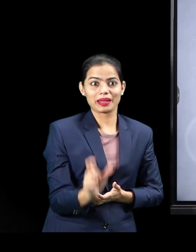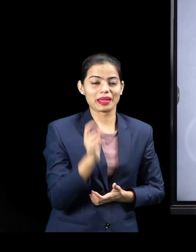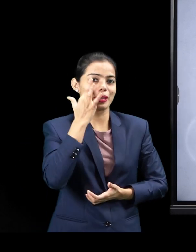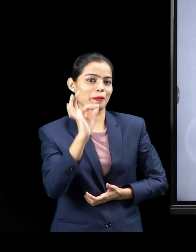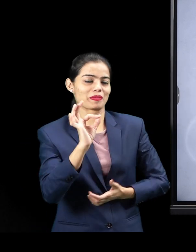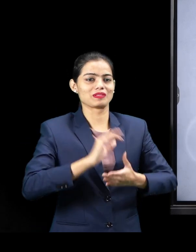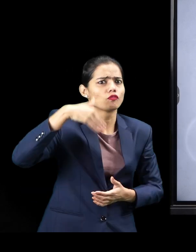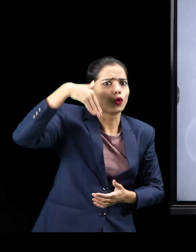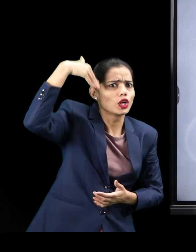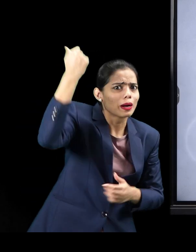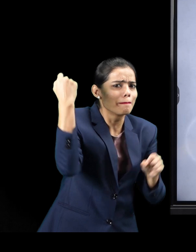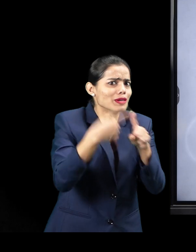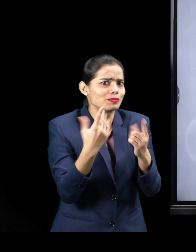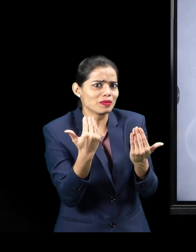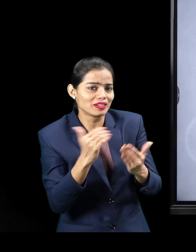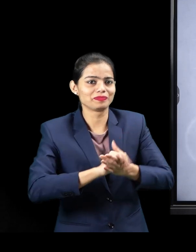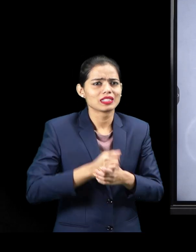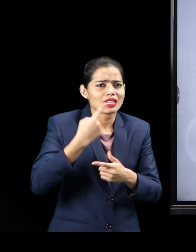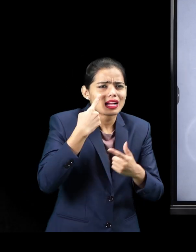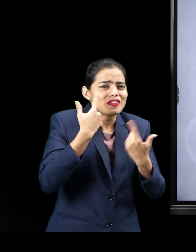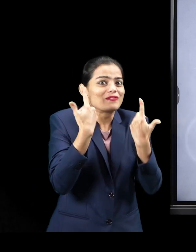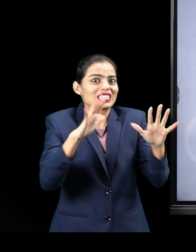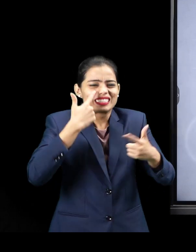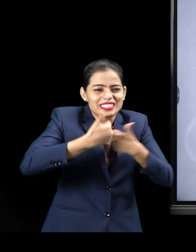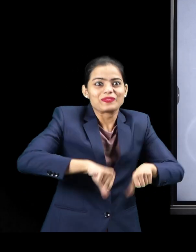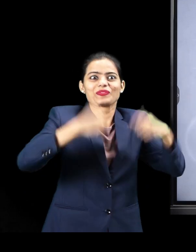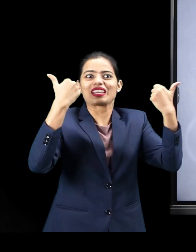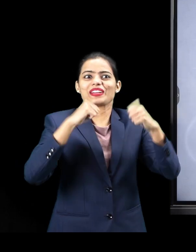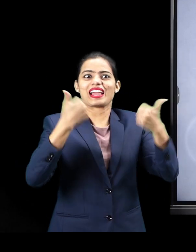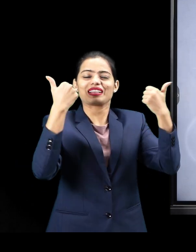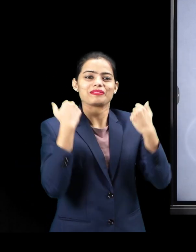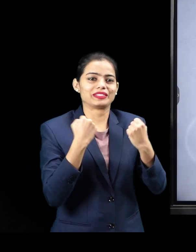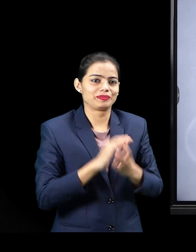కీలక పదాలు: సంభావ్యత, యాదృచ్ఛిక ప్రయోగాలు,